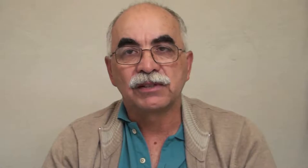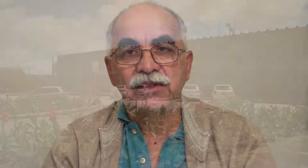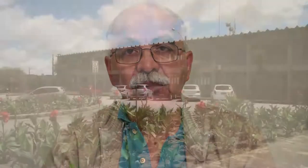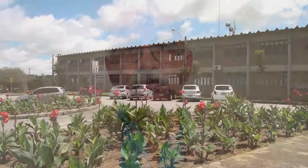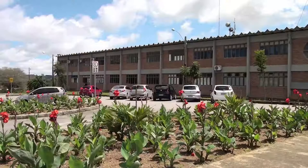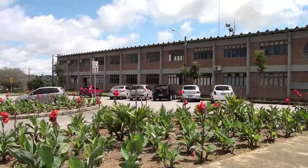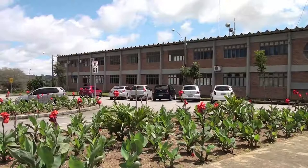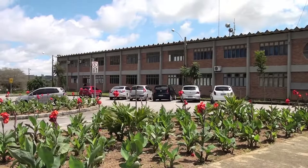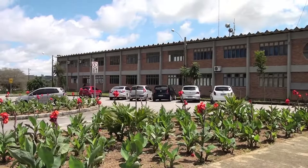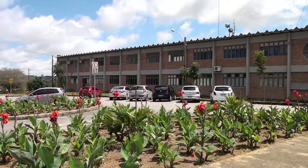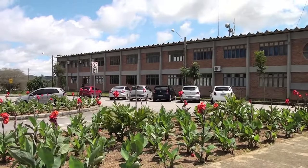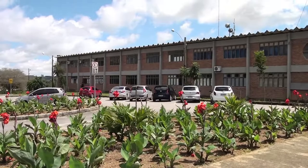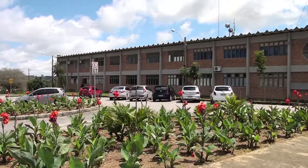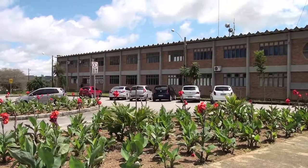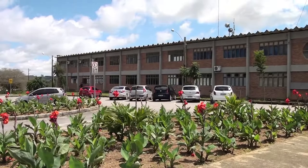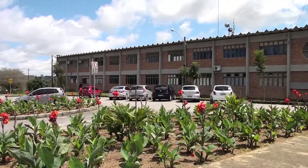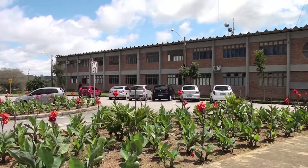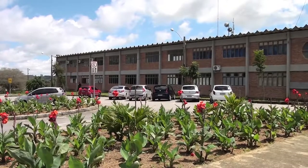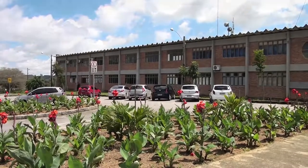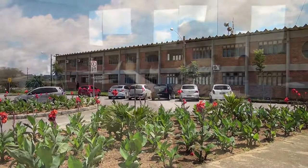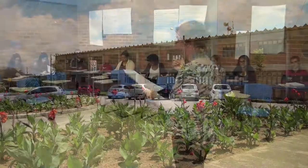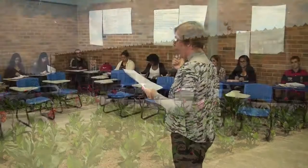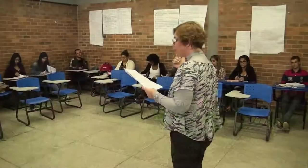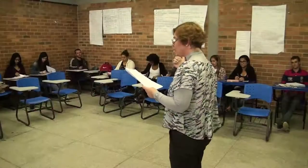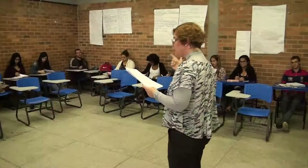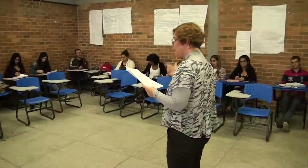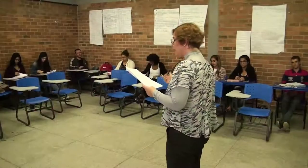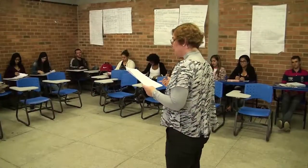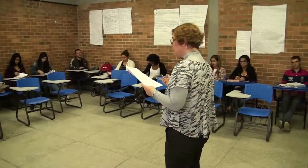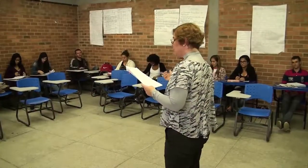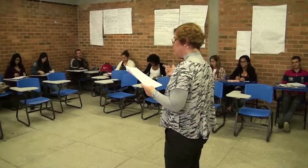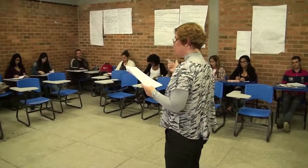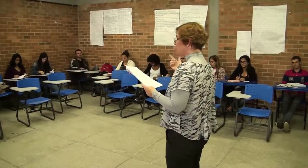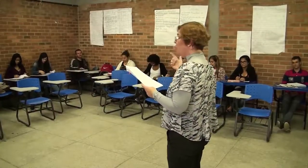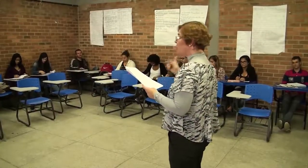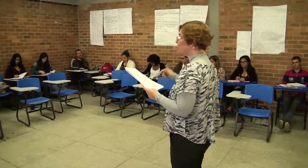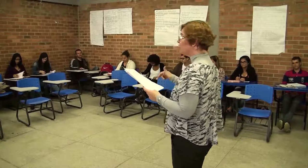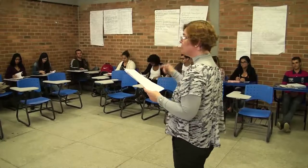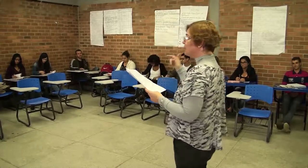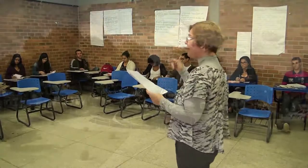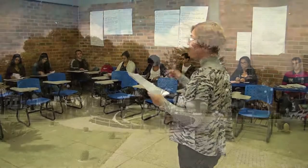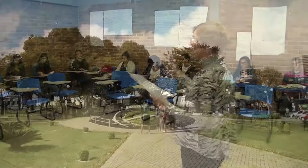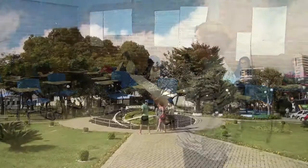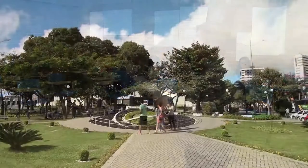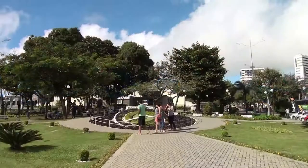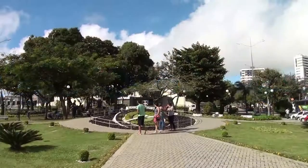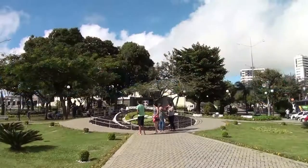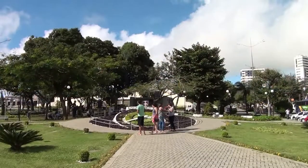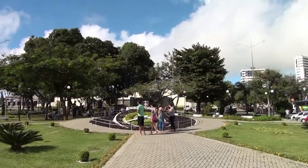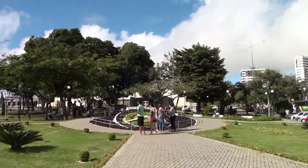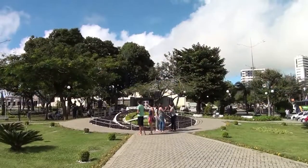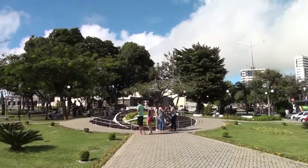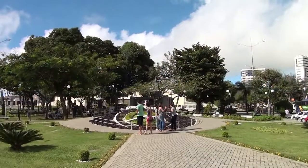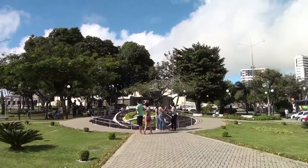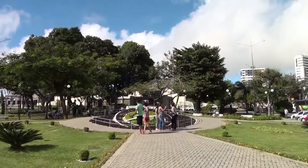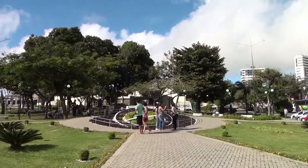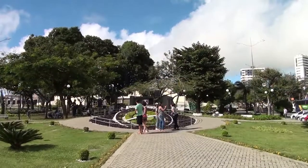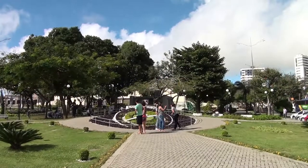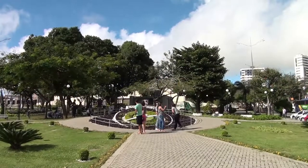fazer com que essa unidade cresça cada dia mais para o bem da nossa comunidade, da nossa sociedade, que Garanhuns possa crescer